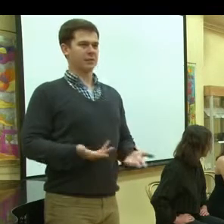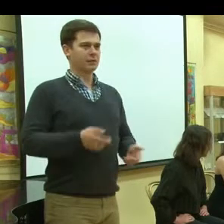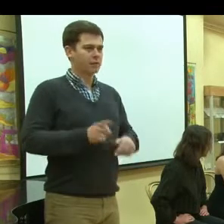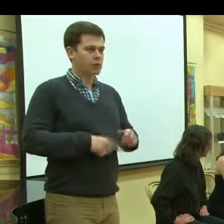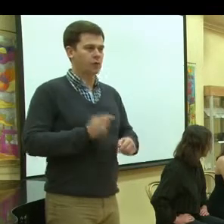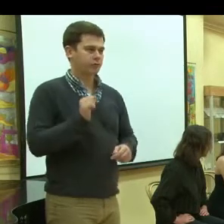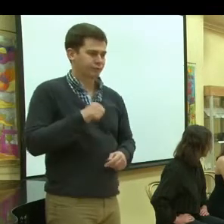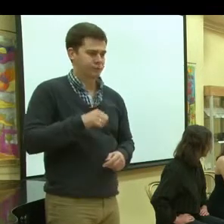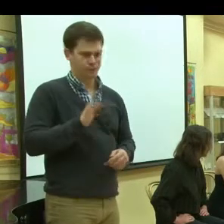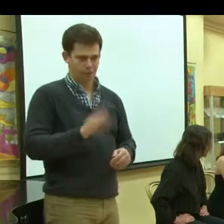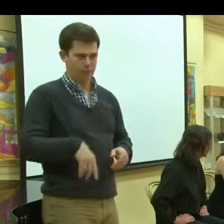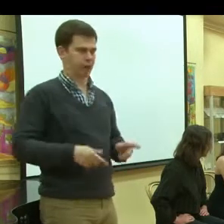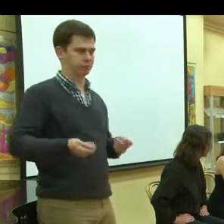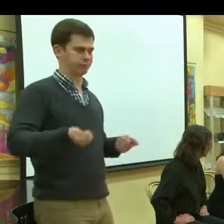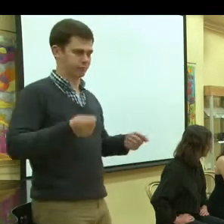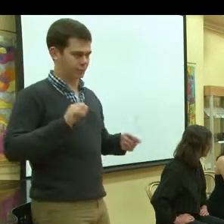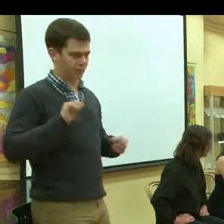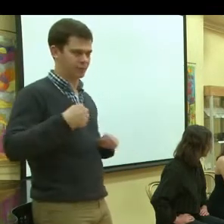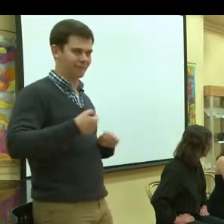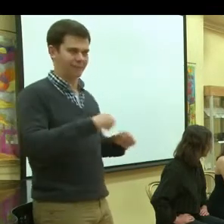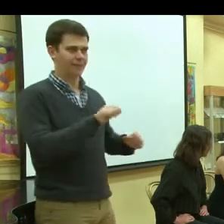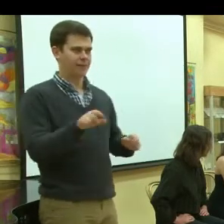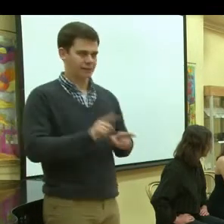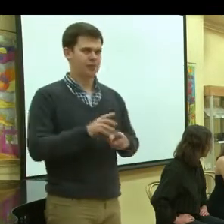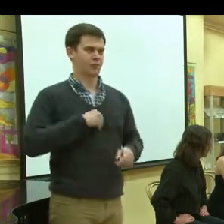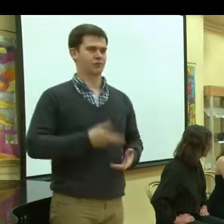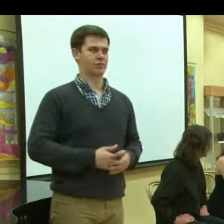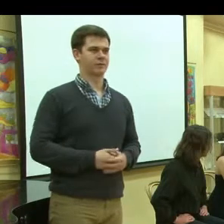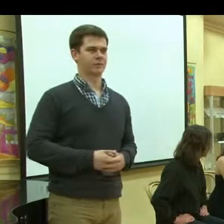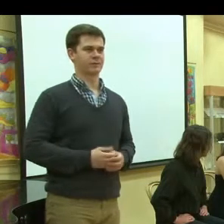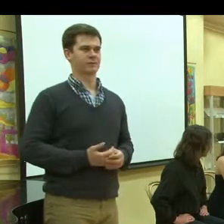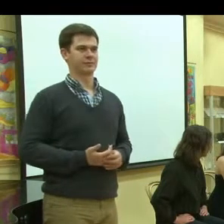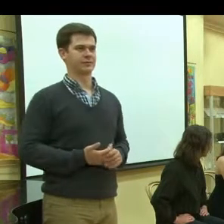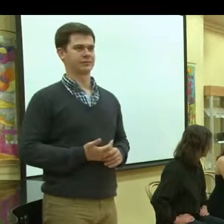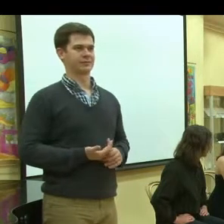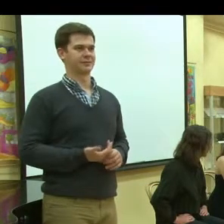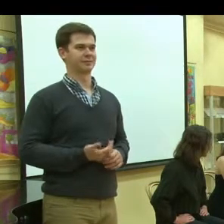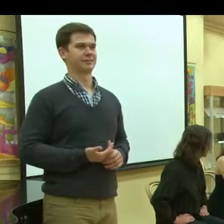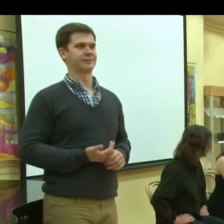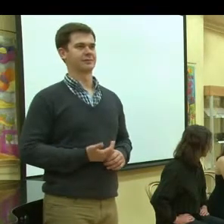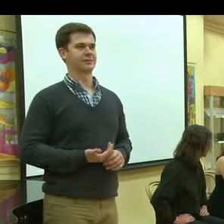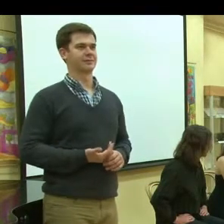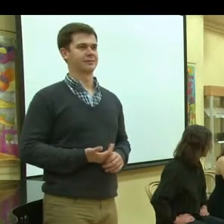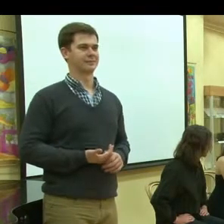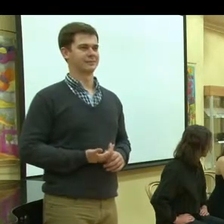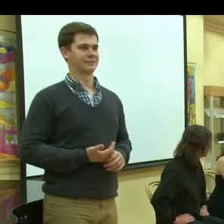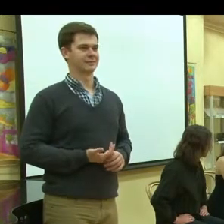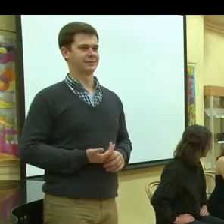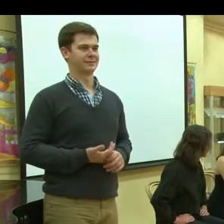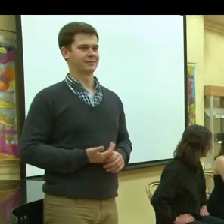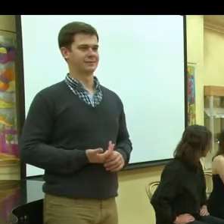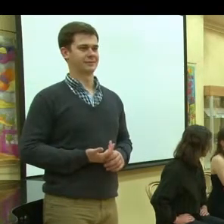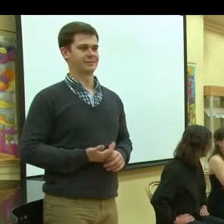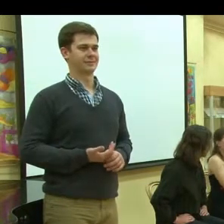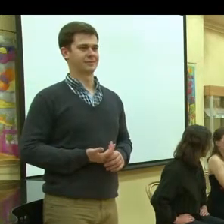bailar excelentemente bien. Y si hay una de las cuestiones que destaca el tango con respecto a otras danzas, que la mayoría de la gente lo baila